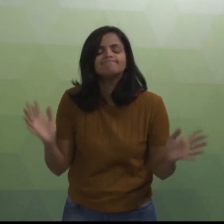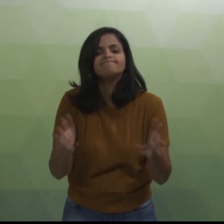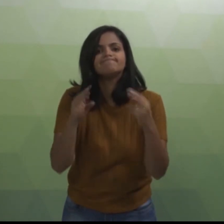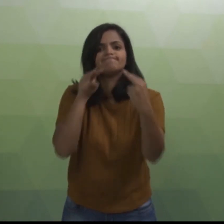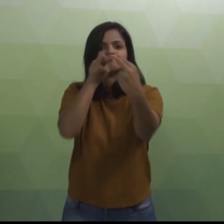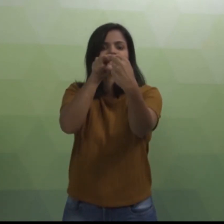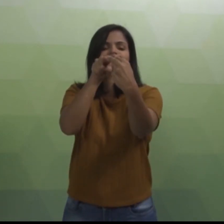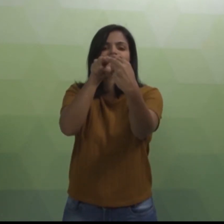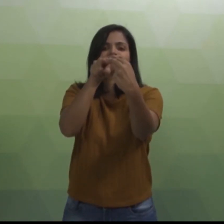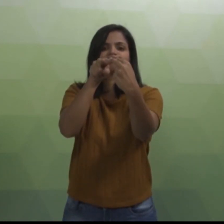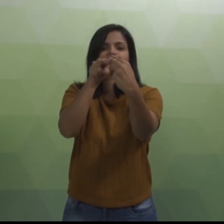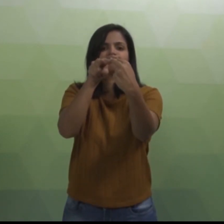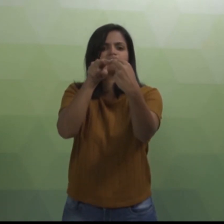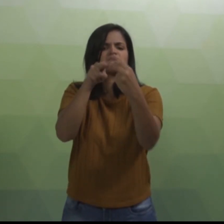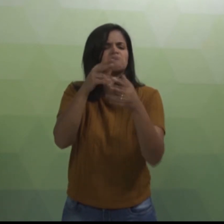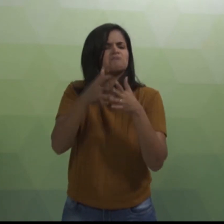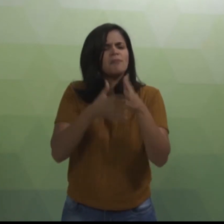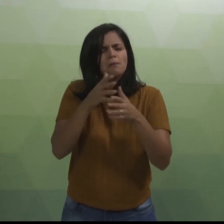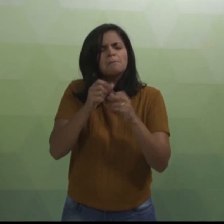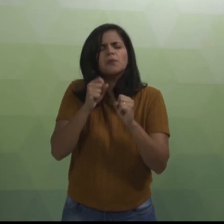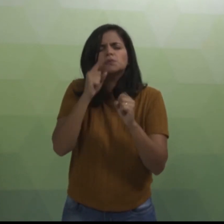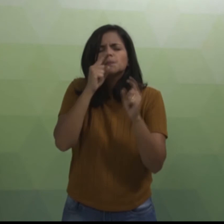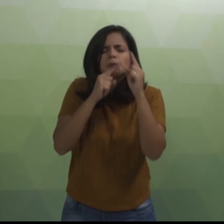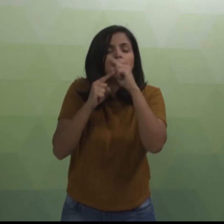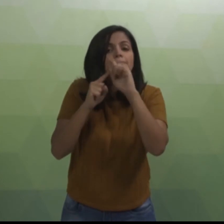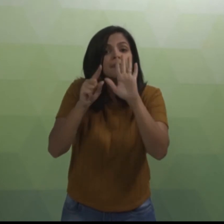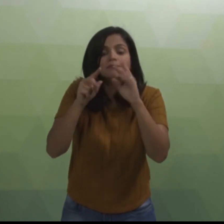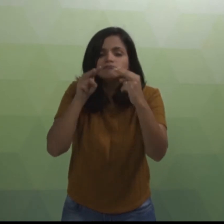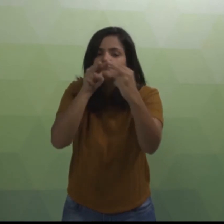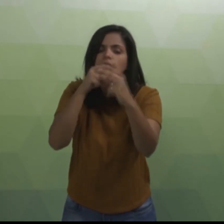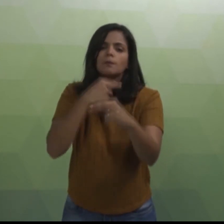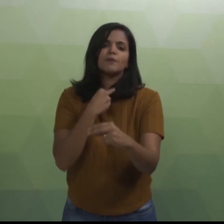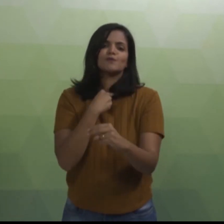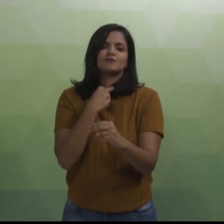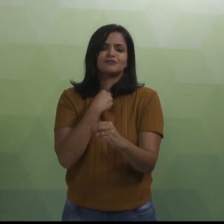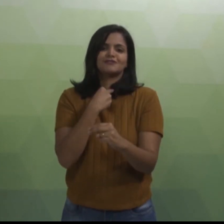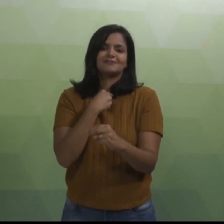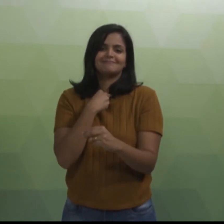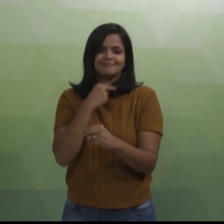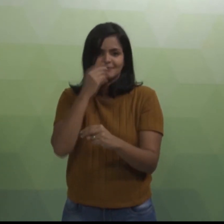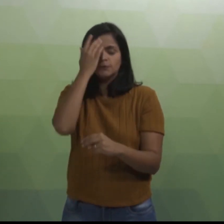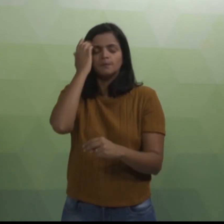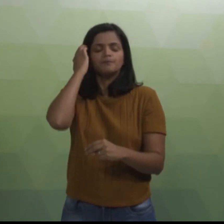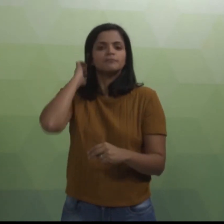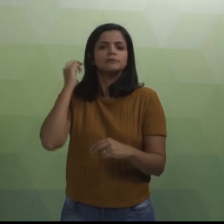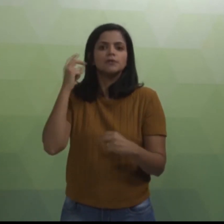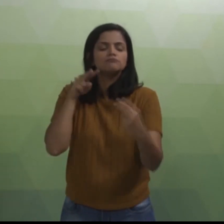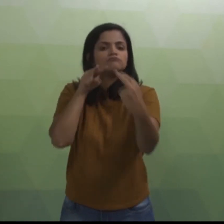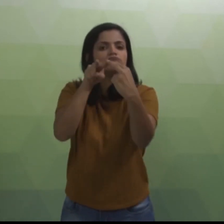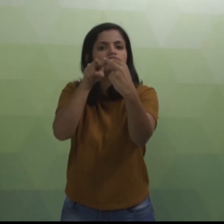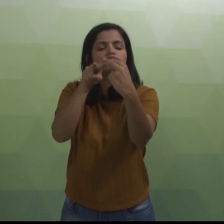O importante é estimular essa marcação, esse contato visual. É necessário que